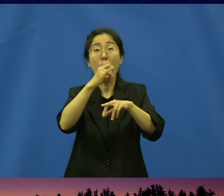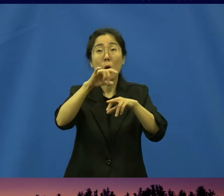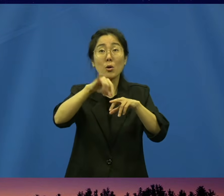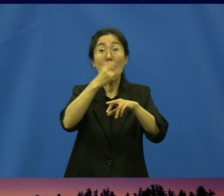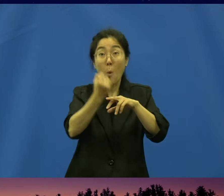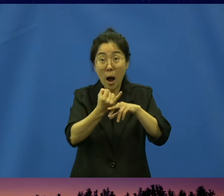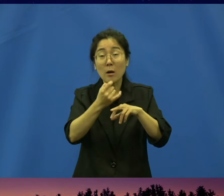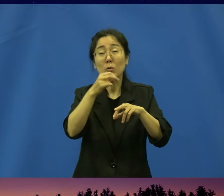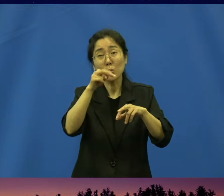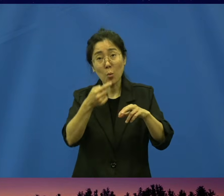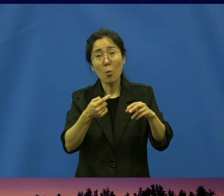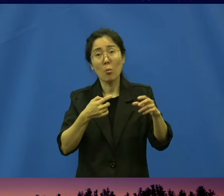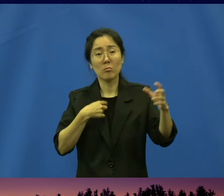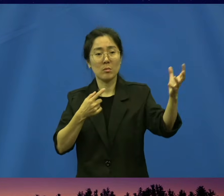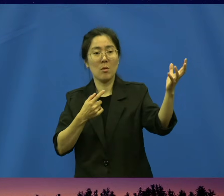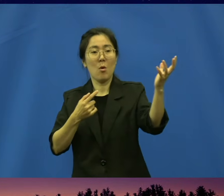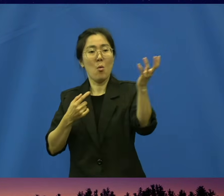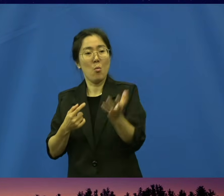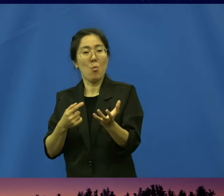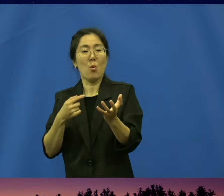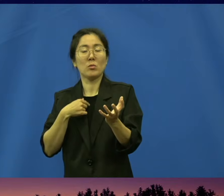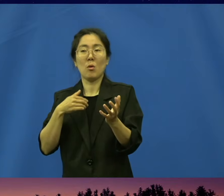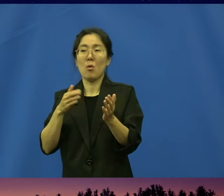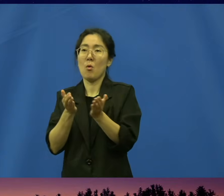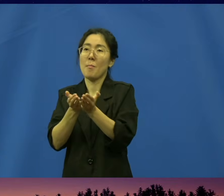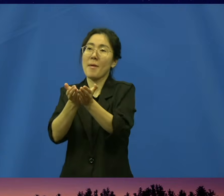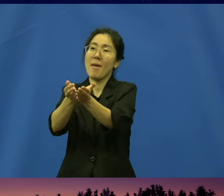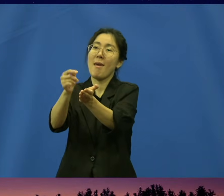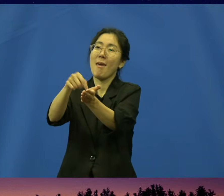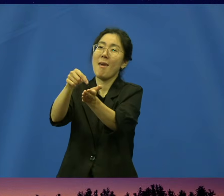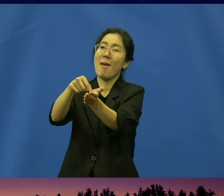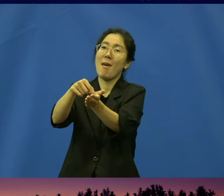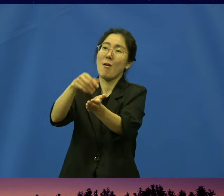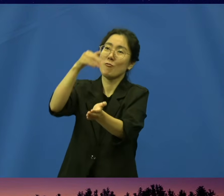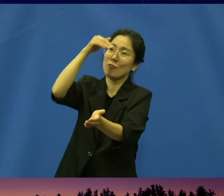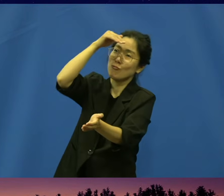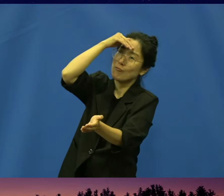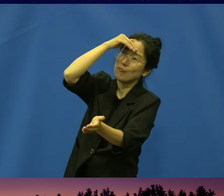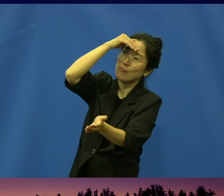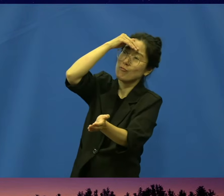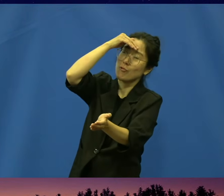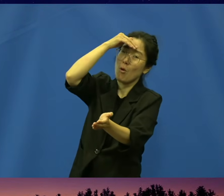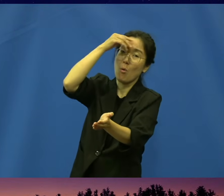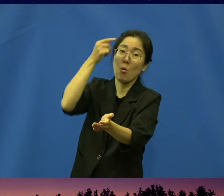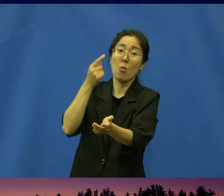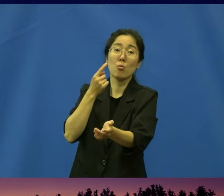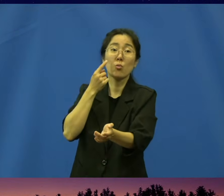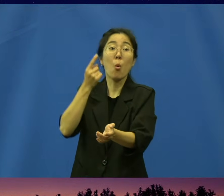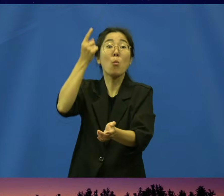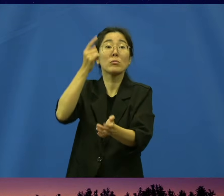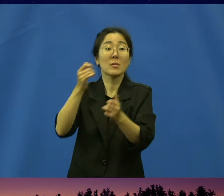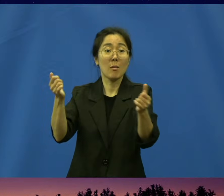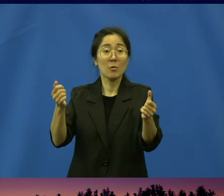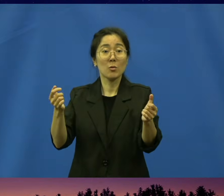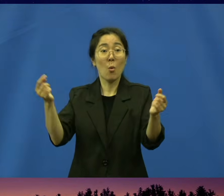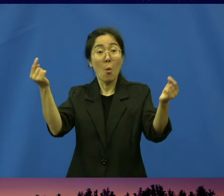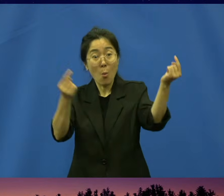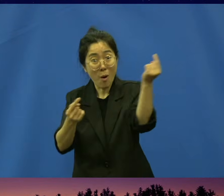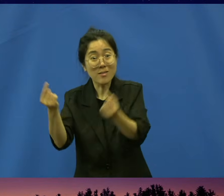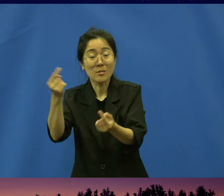그런 거예요. 모슬림 나라들이 둘로스 보고 와서 전도하라고 둘로스 오라고 그럴까요? 아니죠.